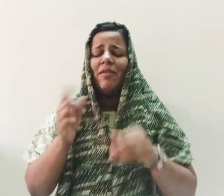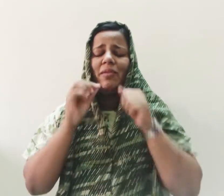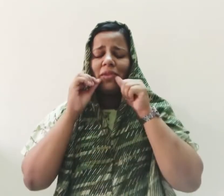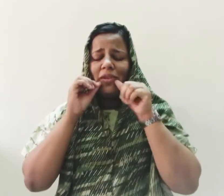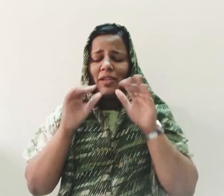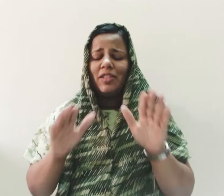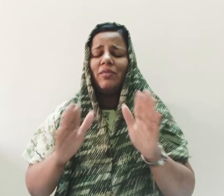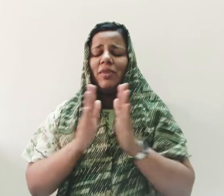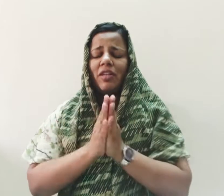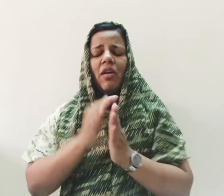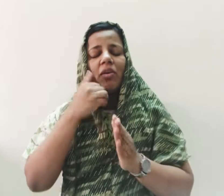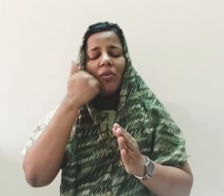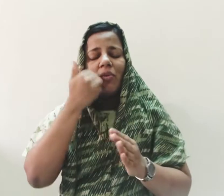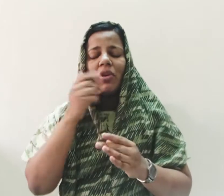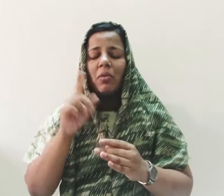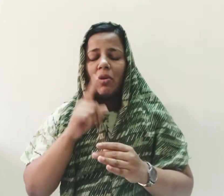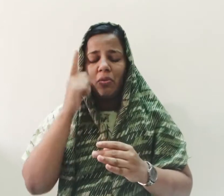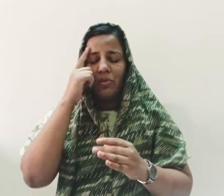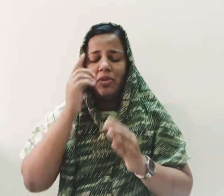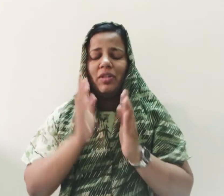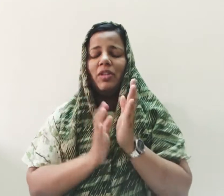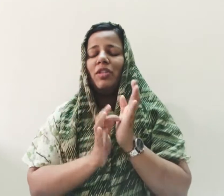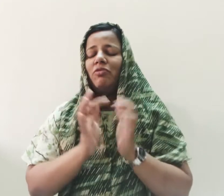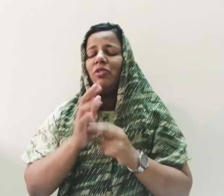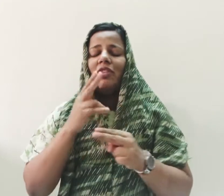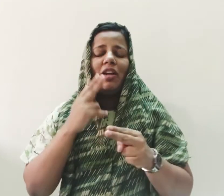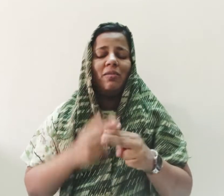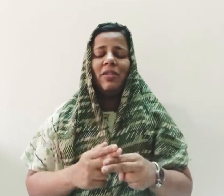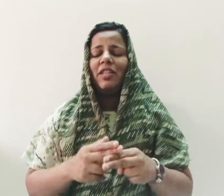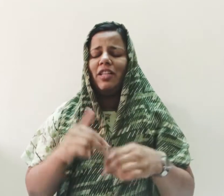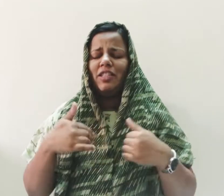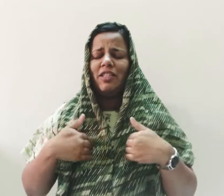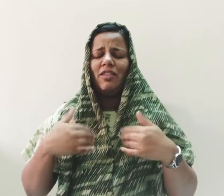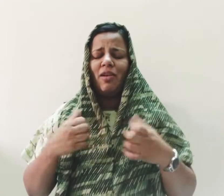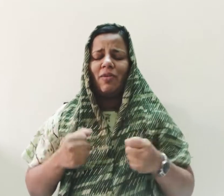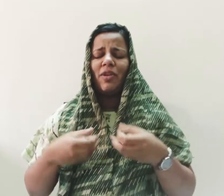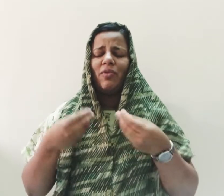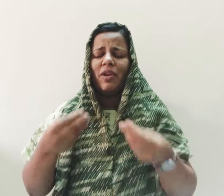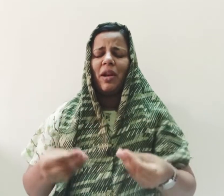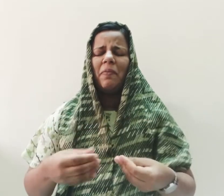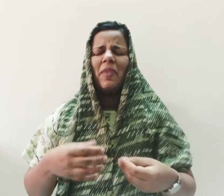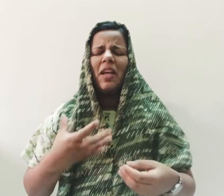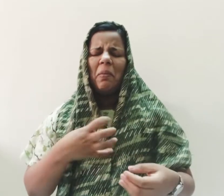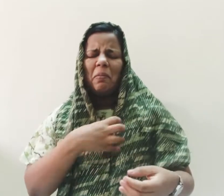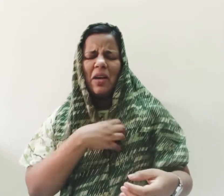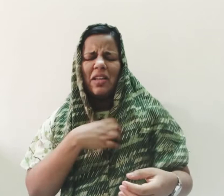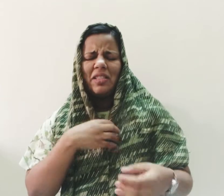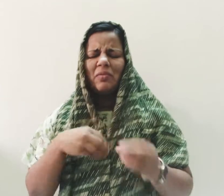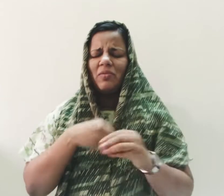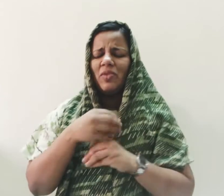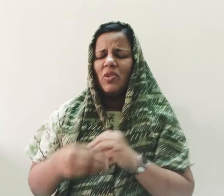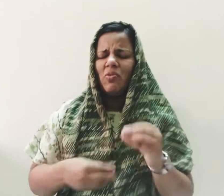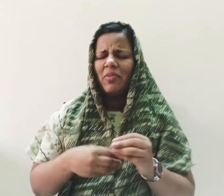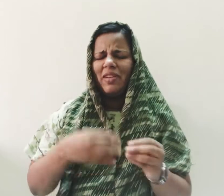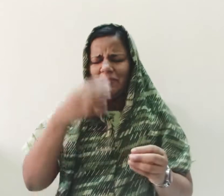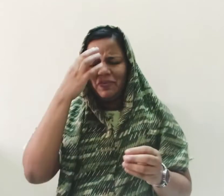അനുഗ്രഹിച്ച് പ്രാർത്ഥിക്കുന്നു. ഇതിനകത്ത് രോഗികളായിരിക്കുന്നു. യേശു ക്രിസ്തുവിൻ്റെ നാമത്തിൽ സൗഖ്യമാകട്ടെ. മാനസിക വിഭ്രാന്തിയാൽ കഴിയുന്നവർ ഇന്ന്